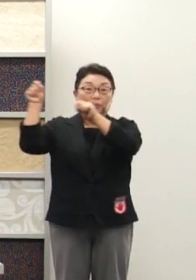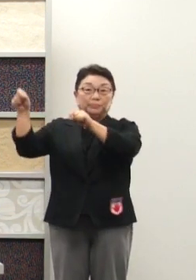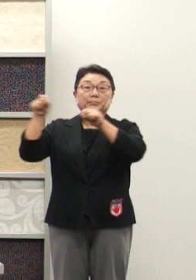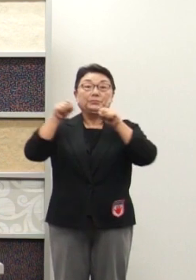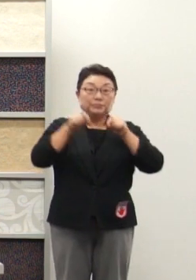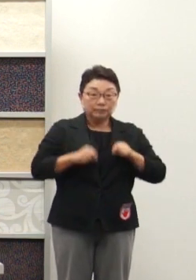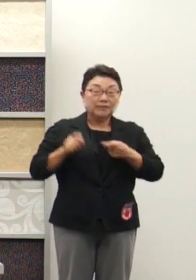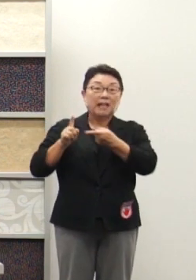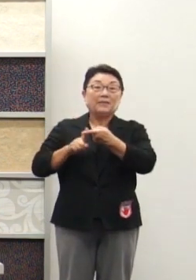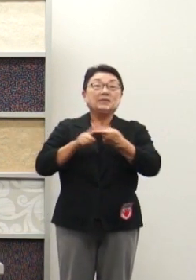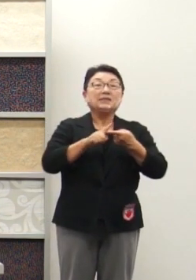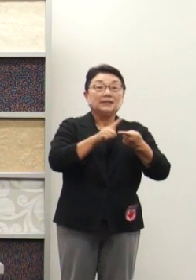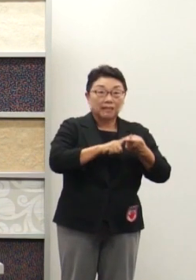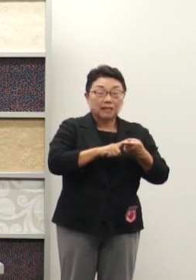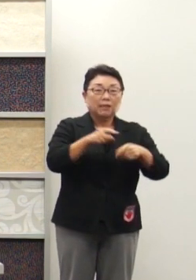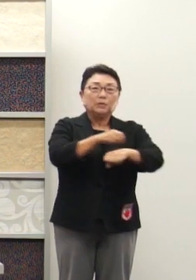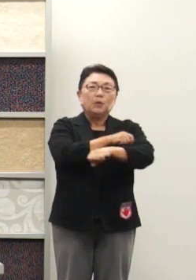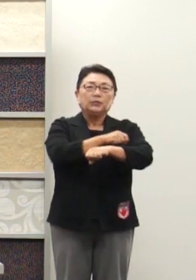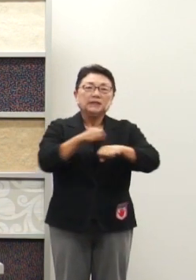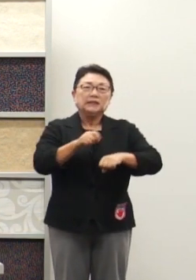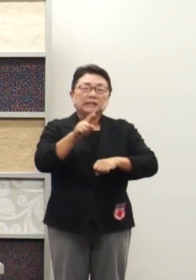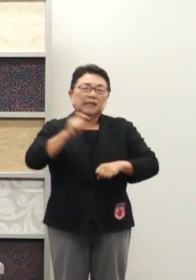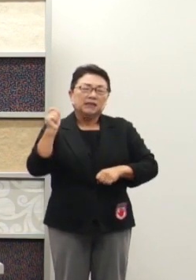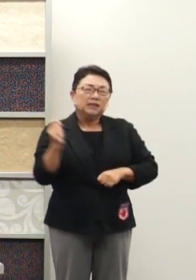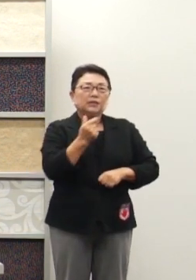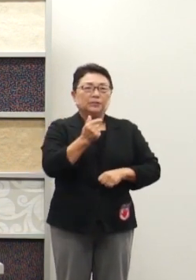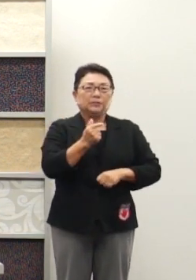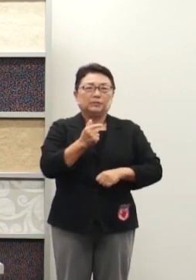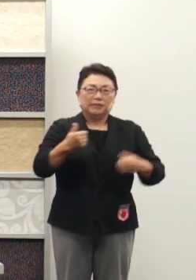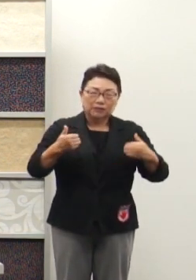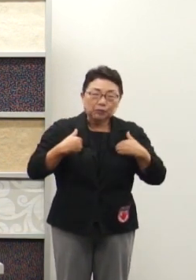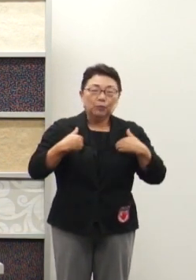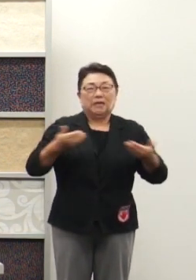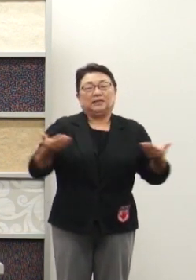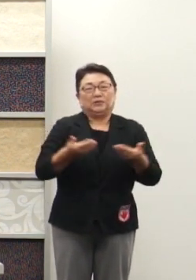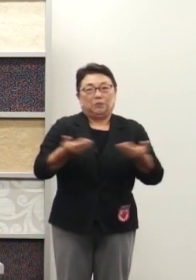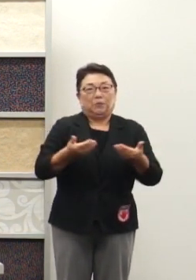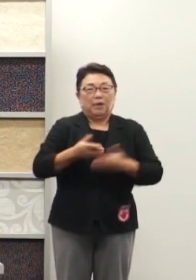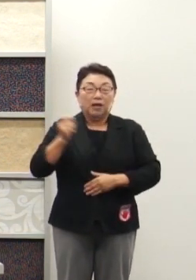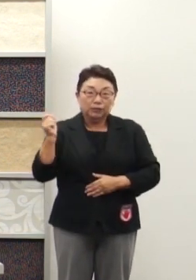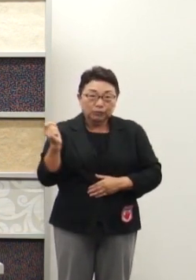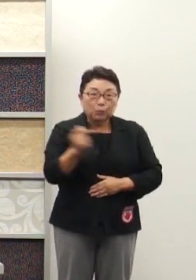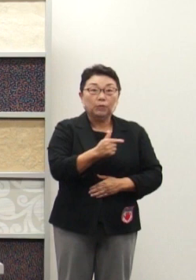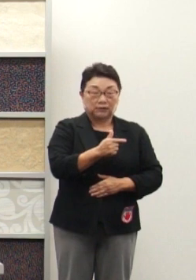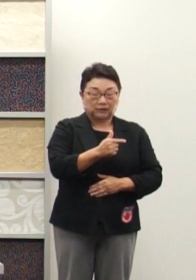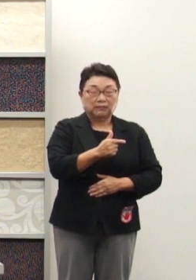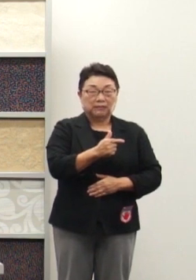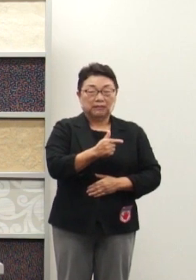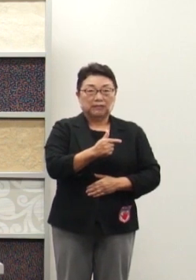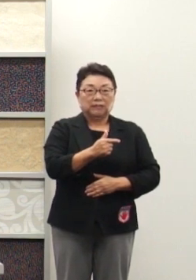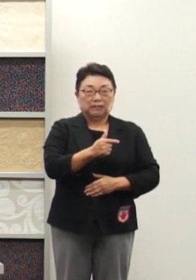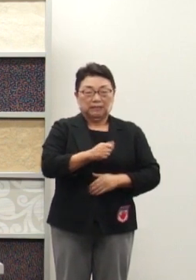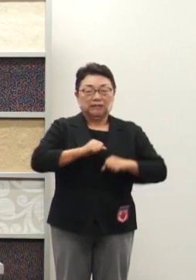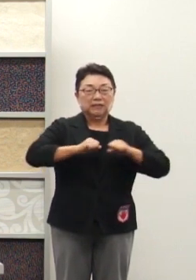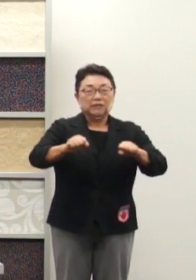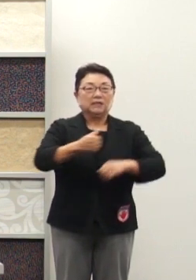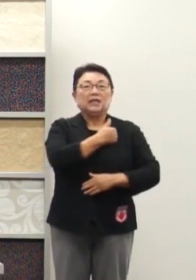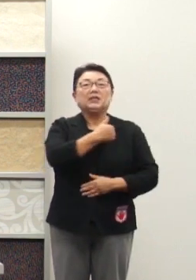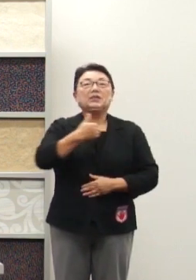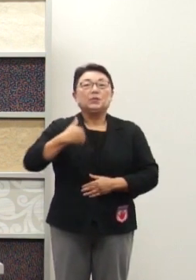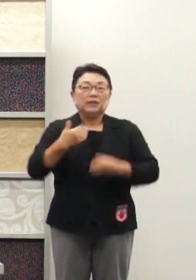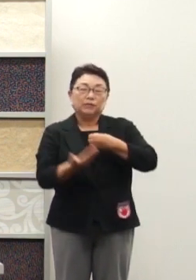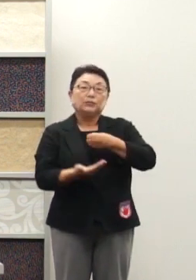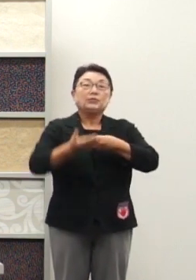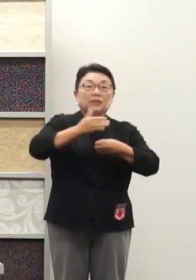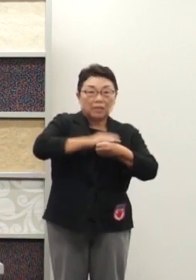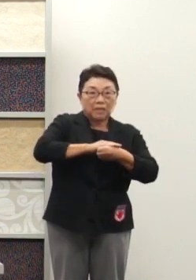を最大限活用し、特に緊急性の高い事業につきましては早期に開始ができるように追加の補